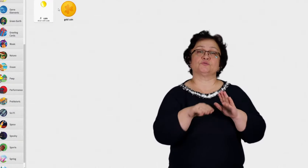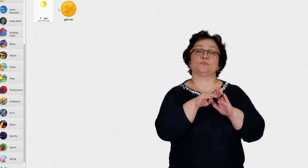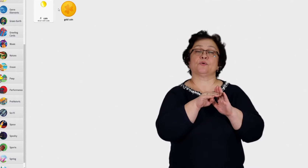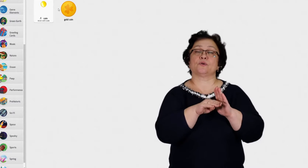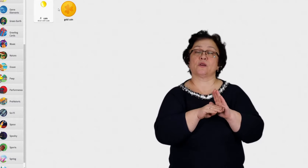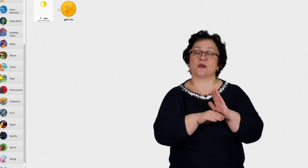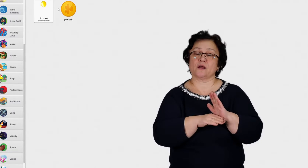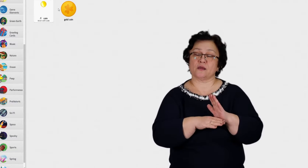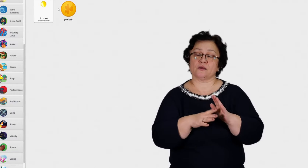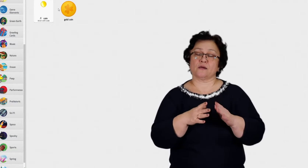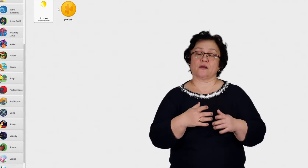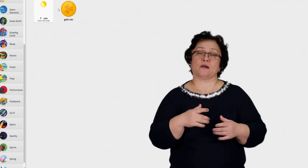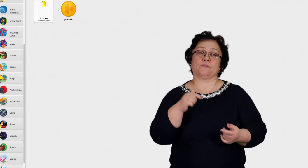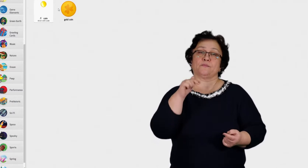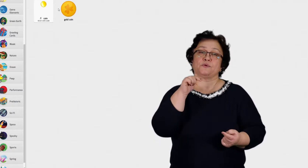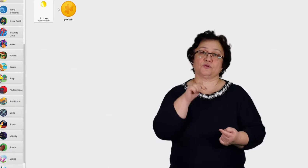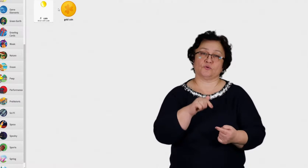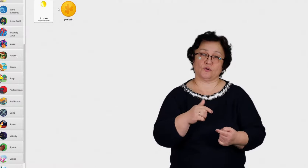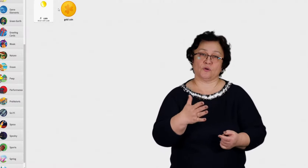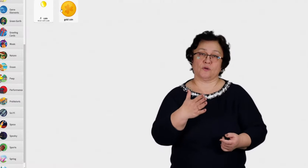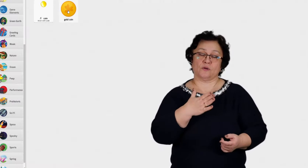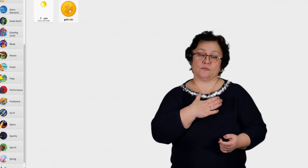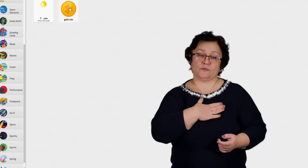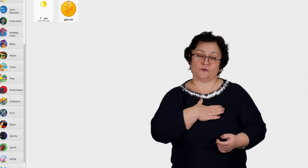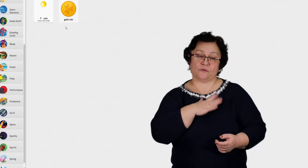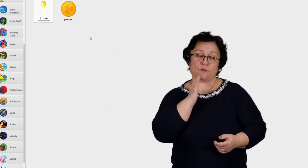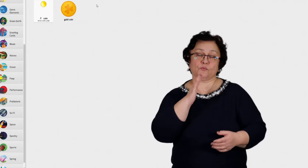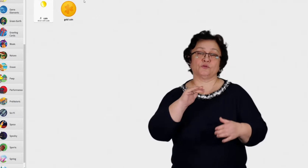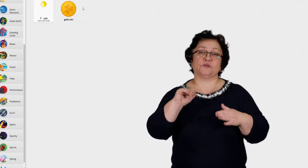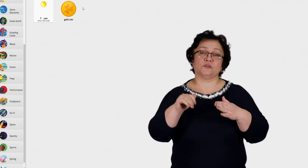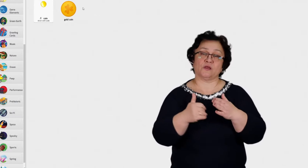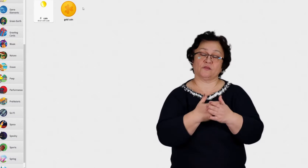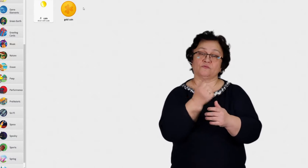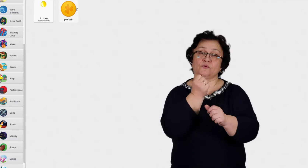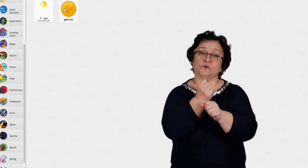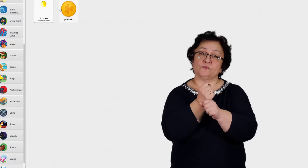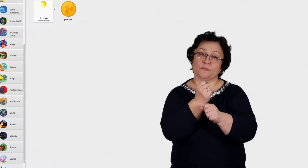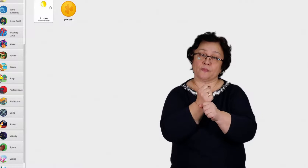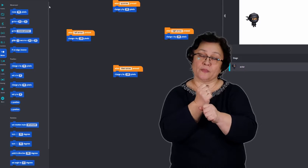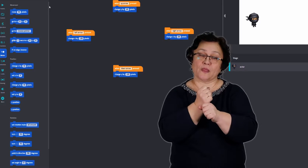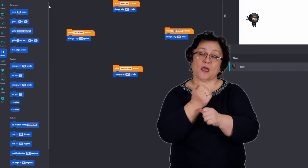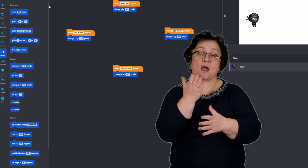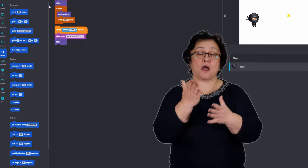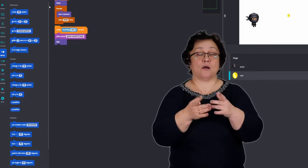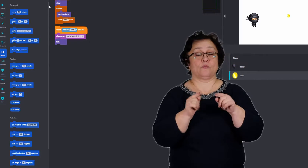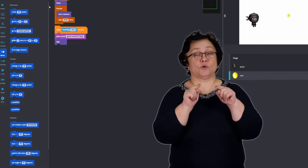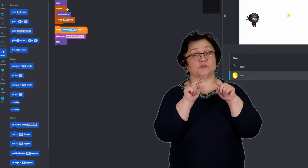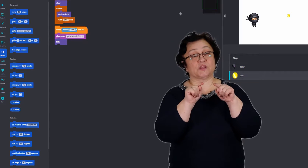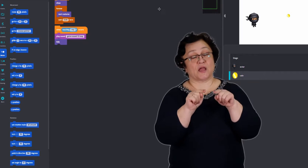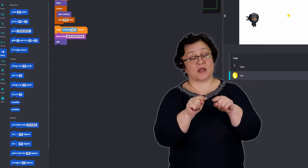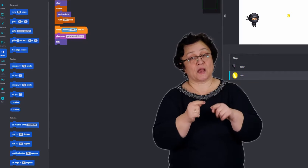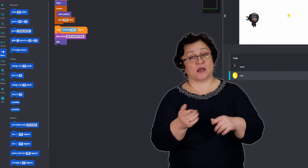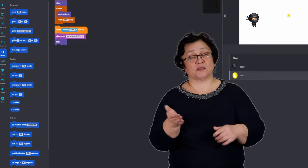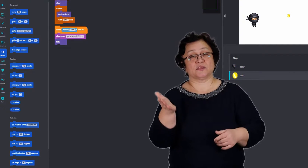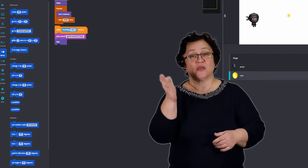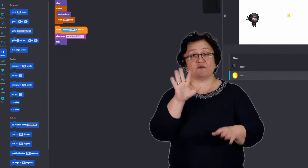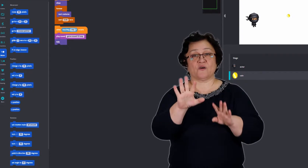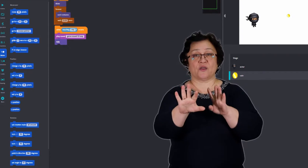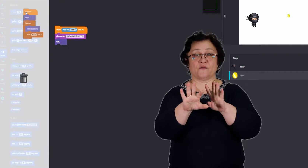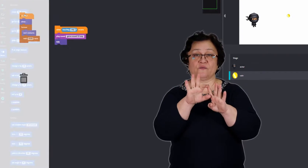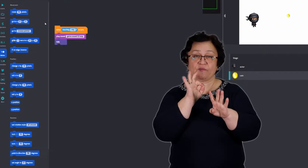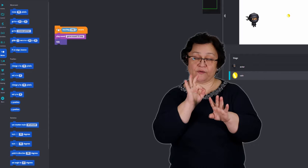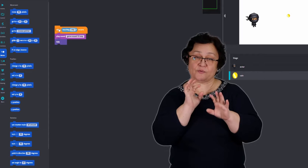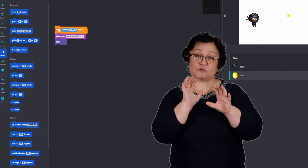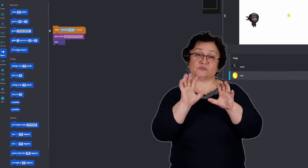підходить, ми її все одно будемо перероблювати, або ось така. Ну, давай я виберу стандартну,